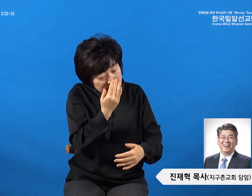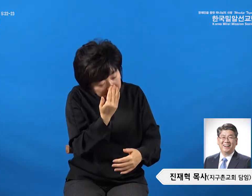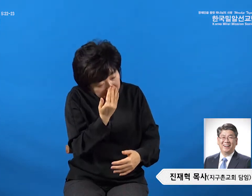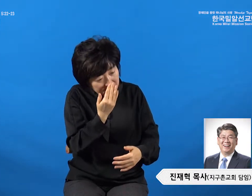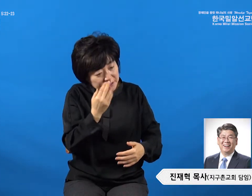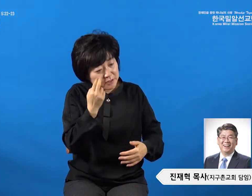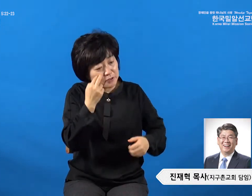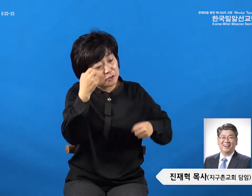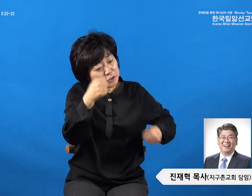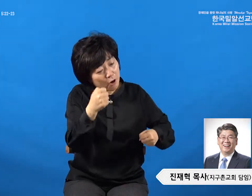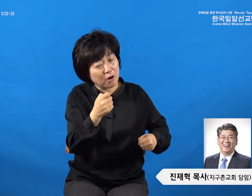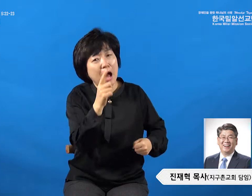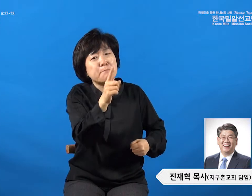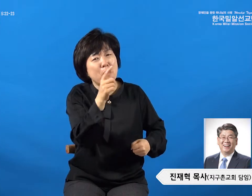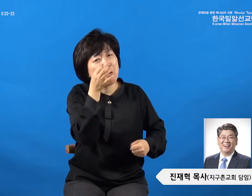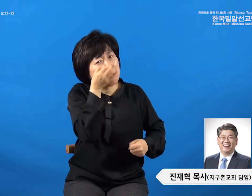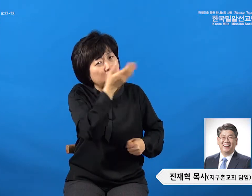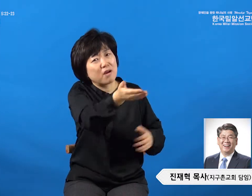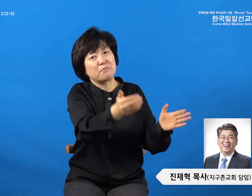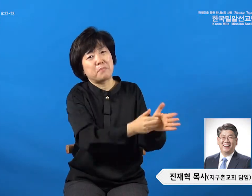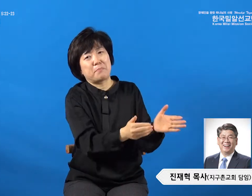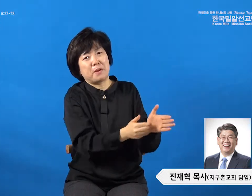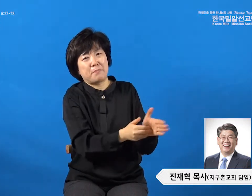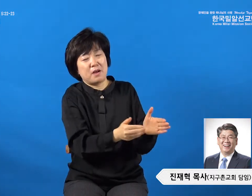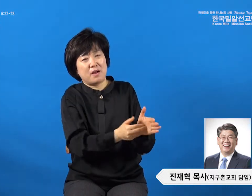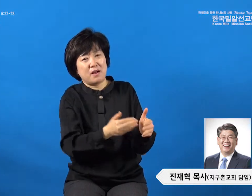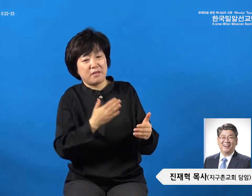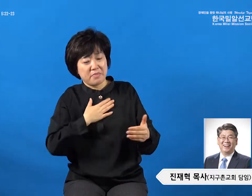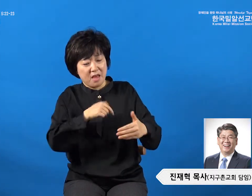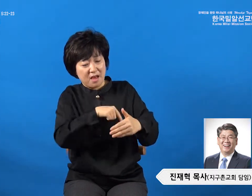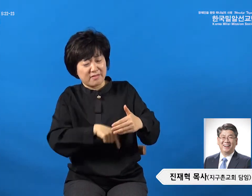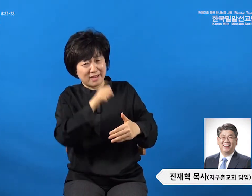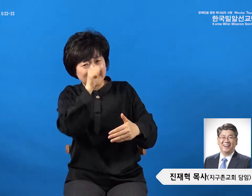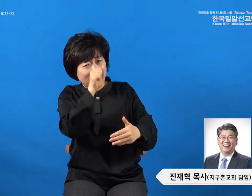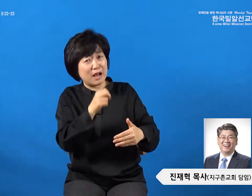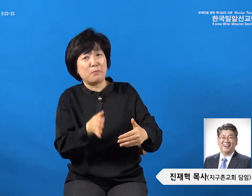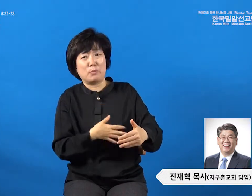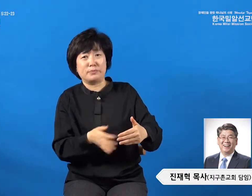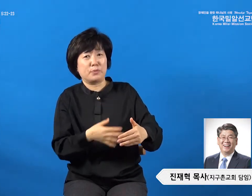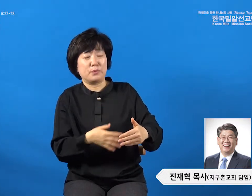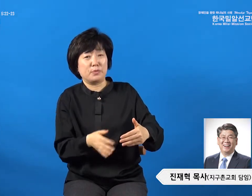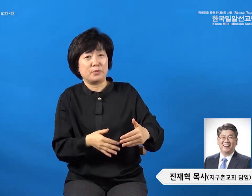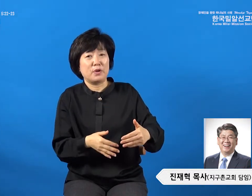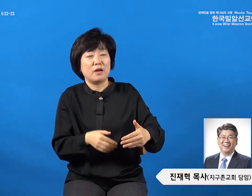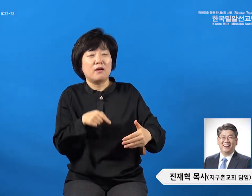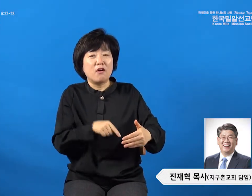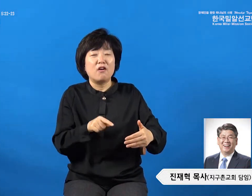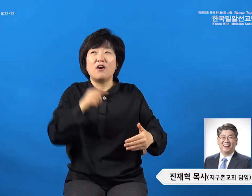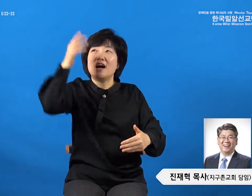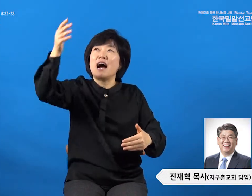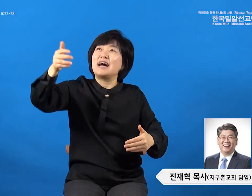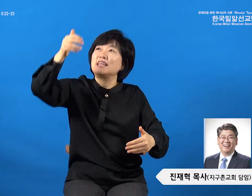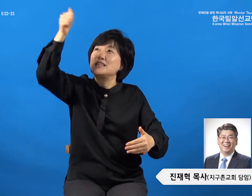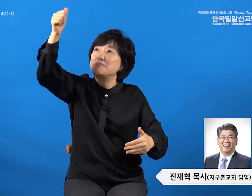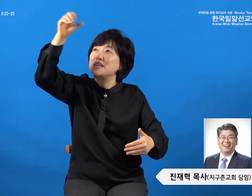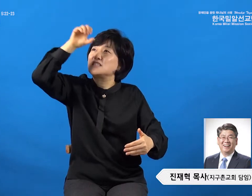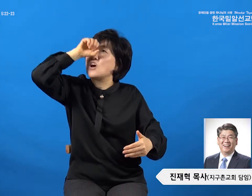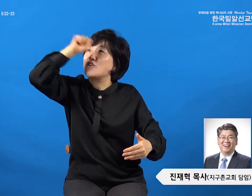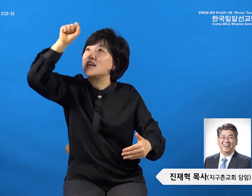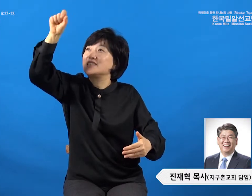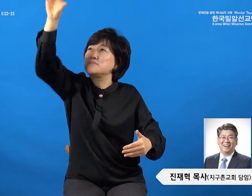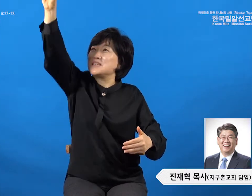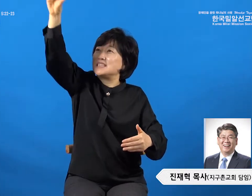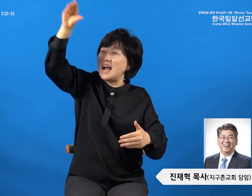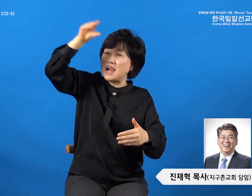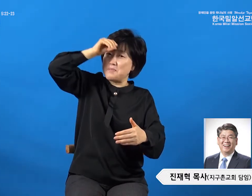착한 척 보일 수 있을지 모릅니다. 그러나 내 속에 선함이 있기 위해는 하나님의 선하심을